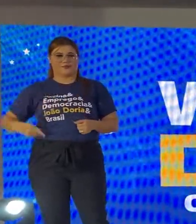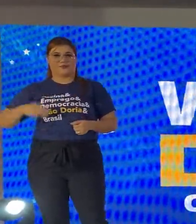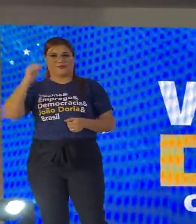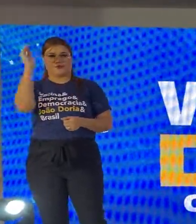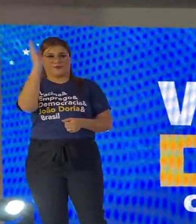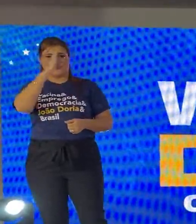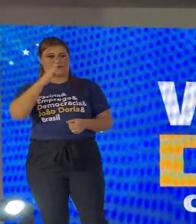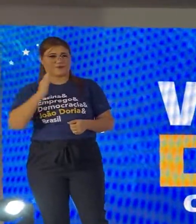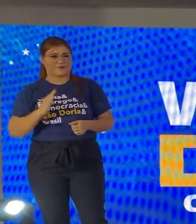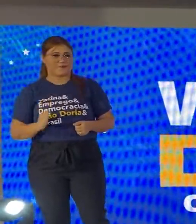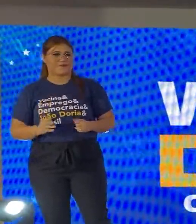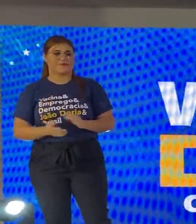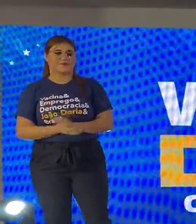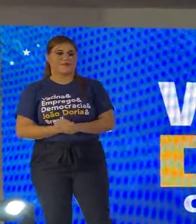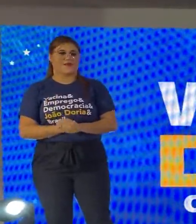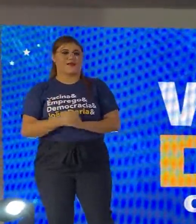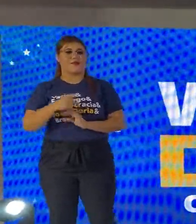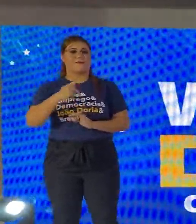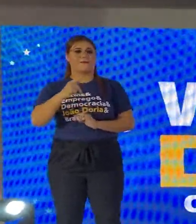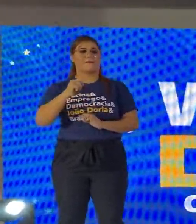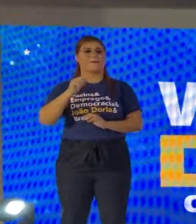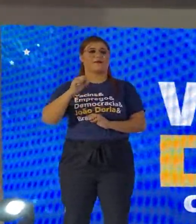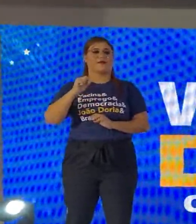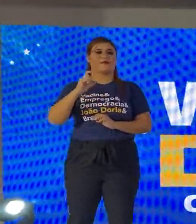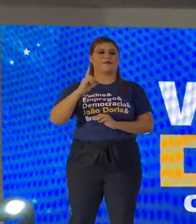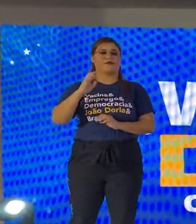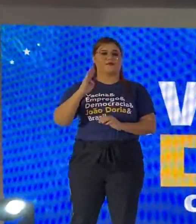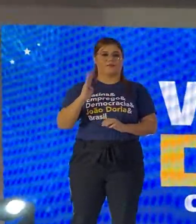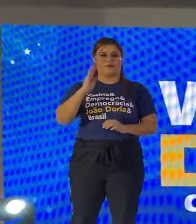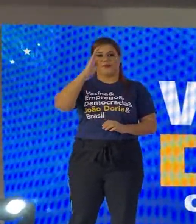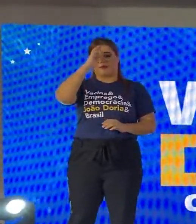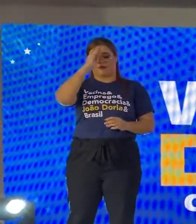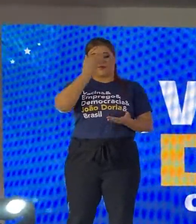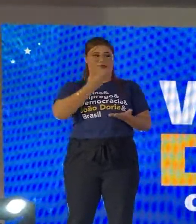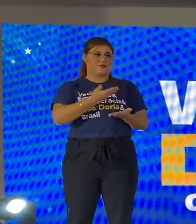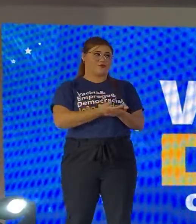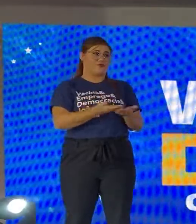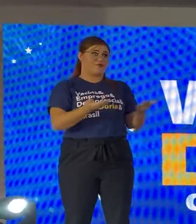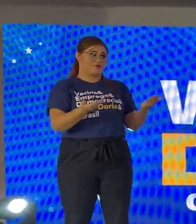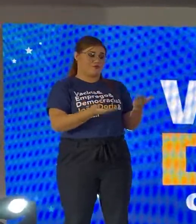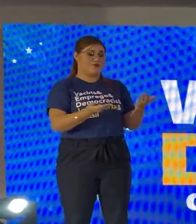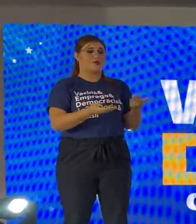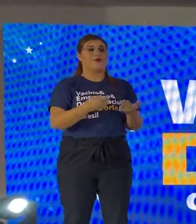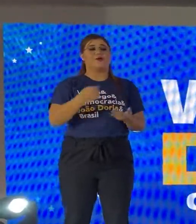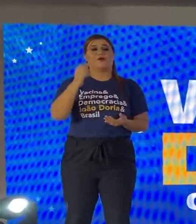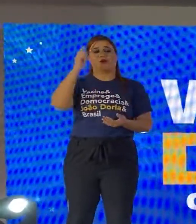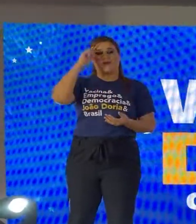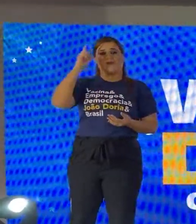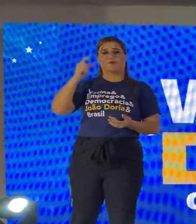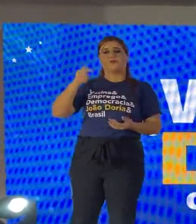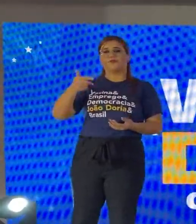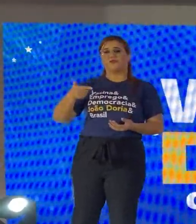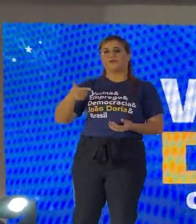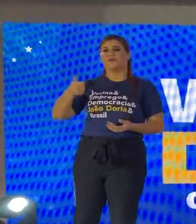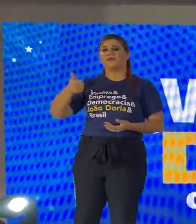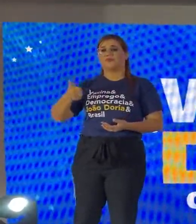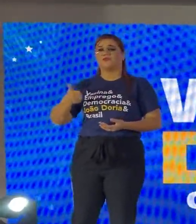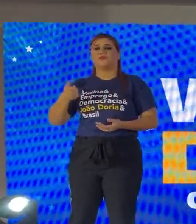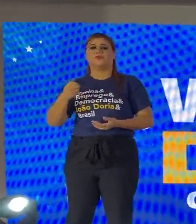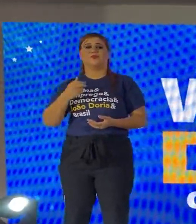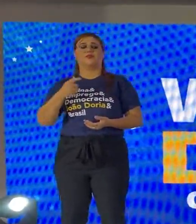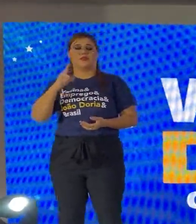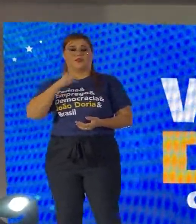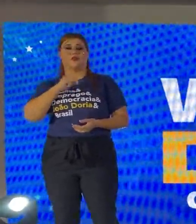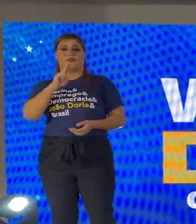Nas prévias do PSDB, né, eu acredito que agora, no dia 21, nós vamos ter o nome de João